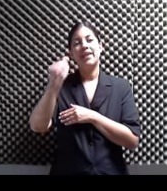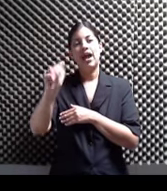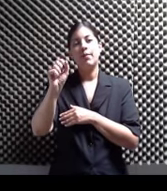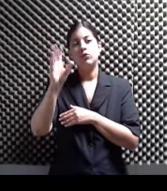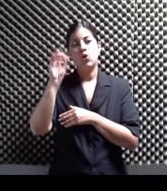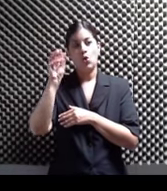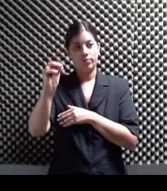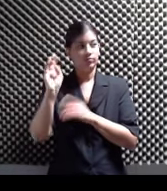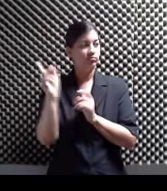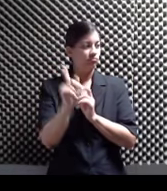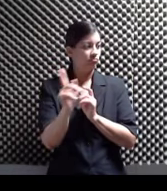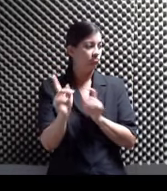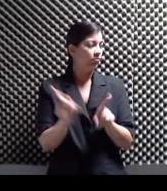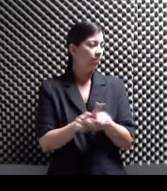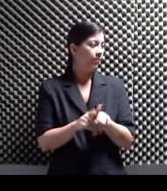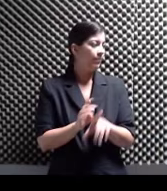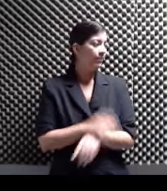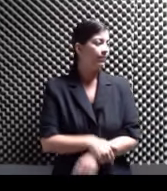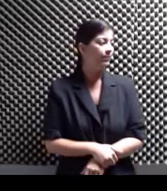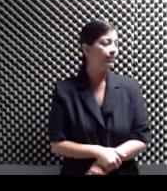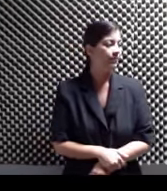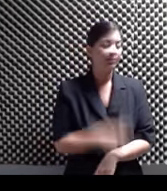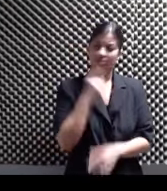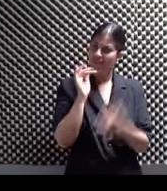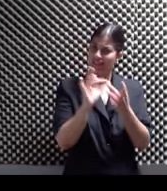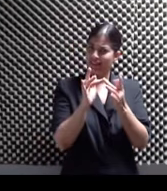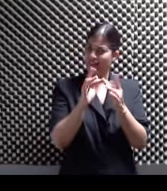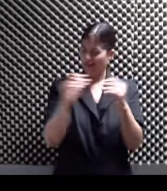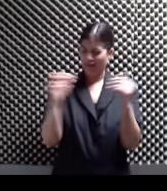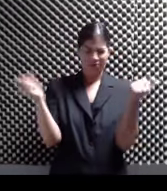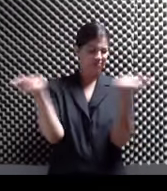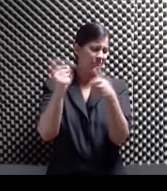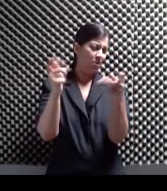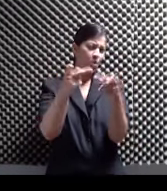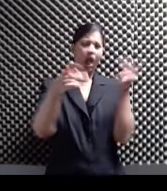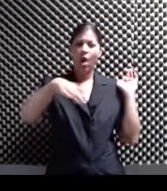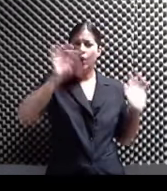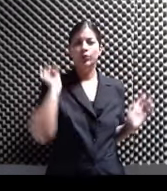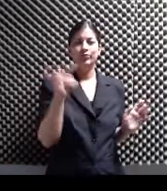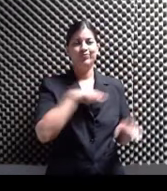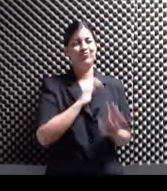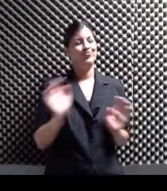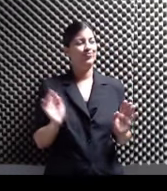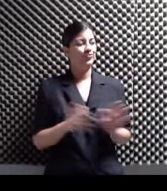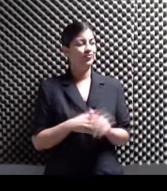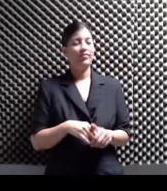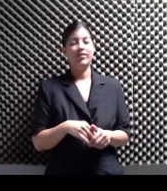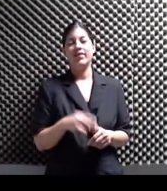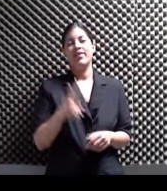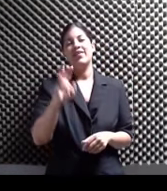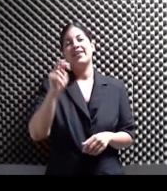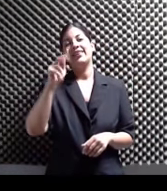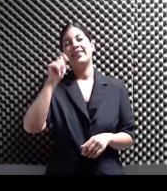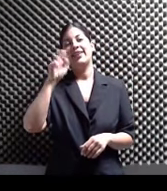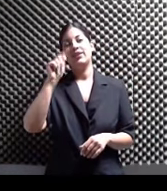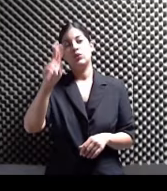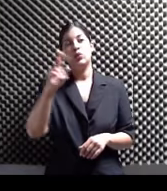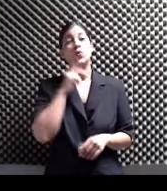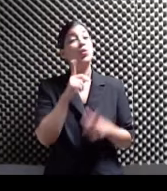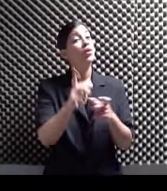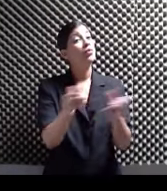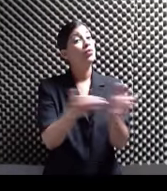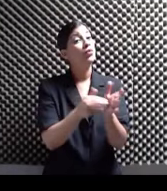Bumbia. Sí, estamos en Bumbia. Sí, en internet estamos básicamente en todas partes. Gracias. Así que el 20 tú, ya sabes, vamos a